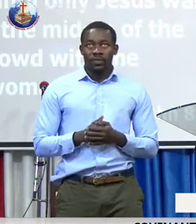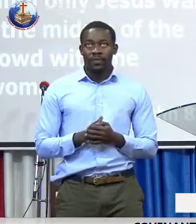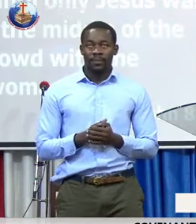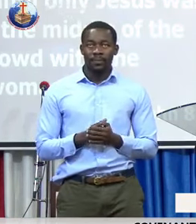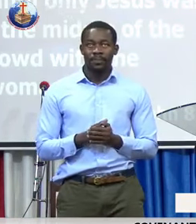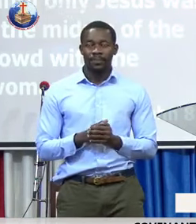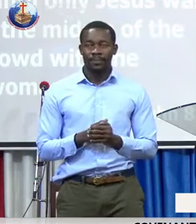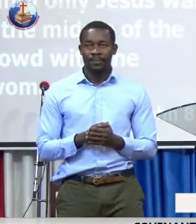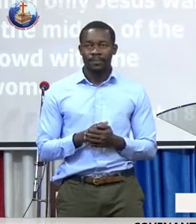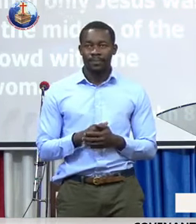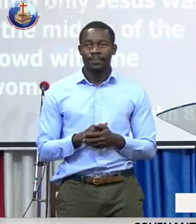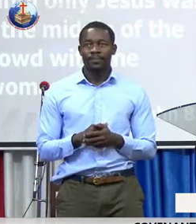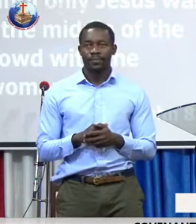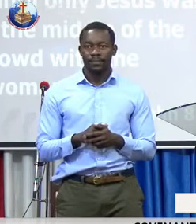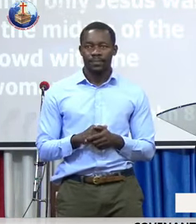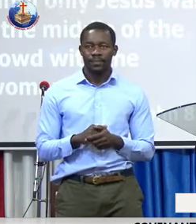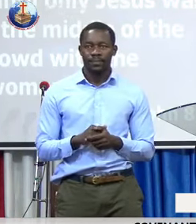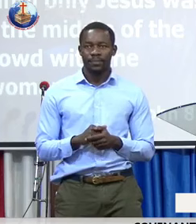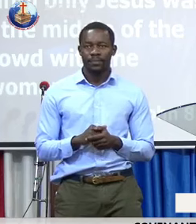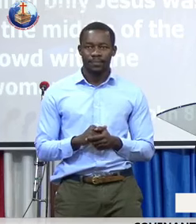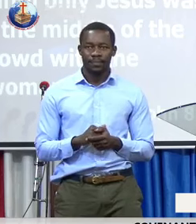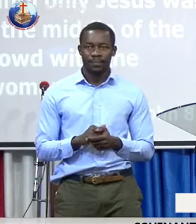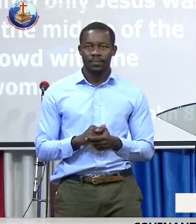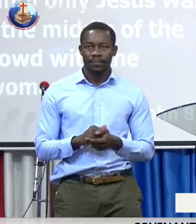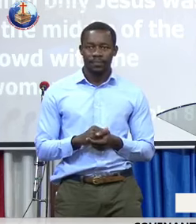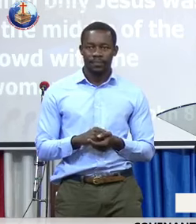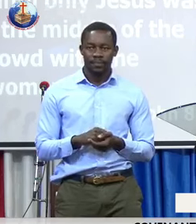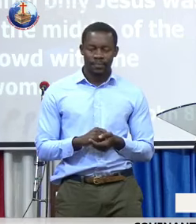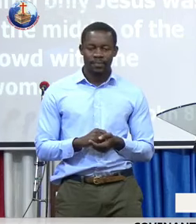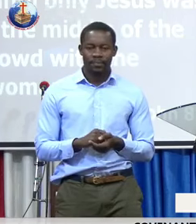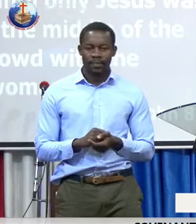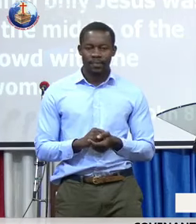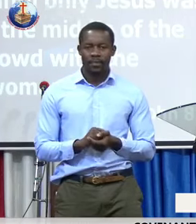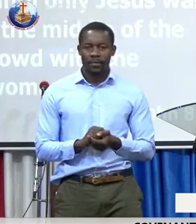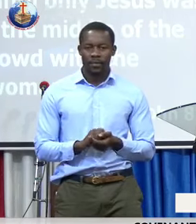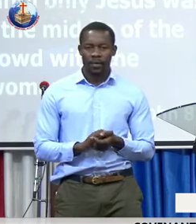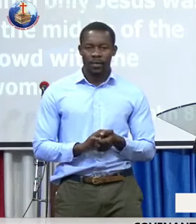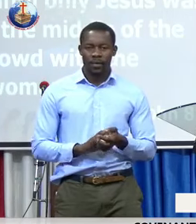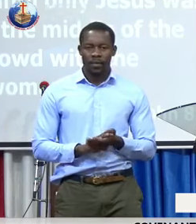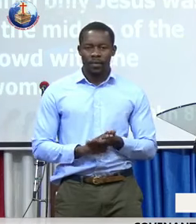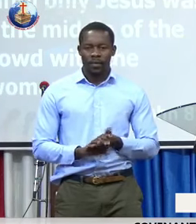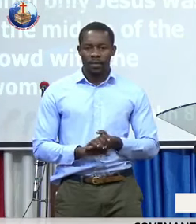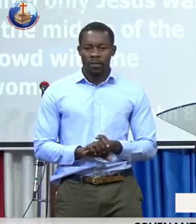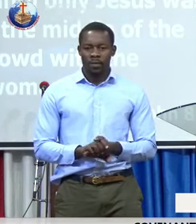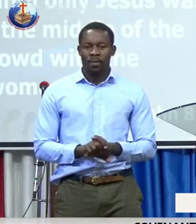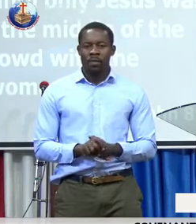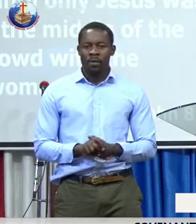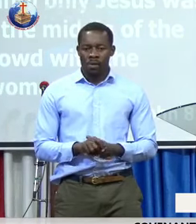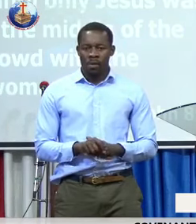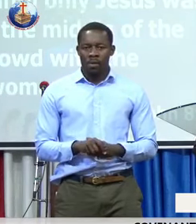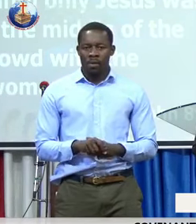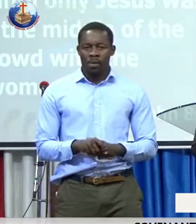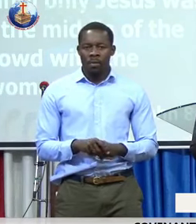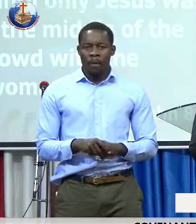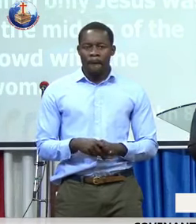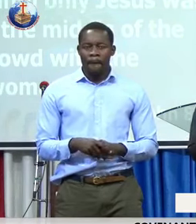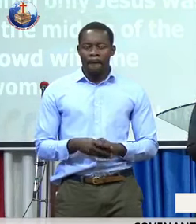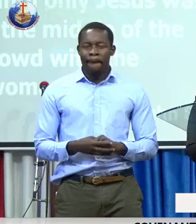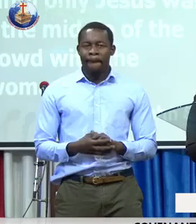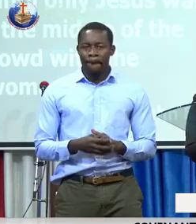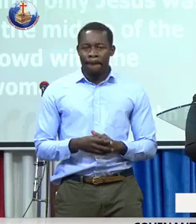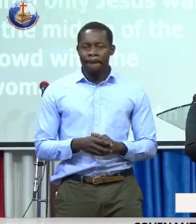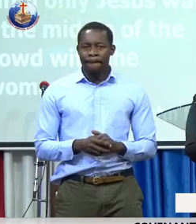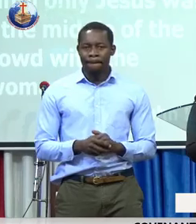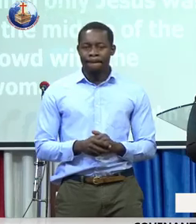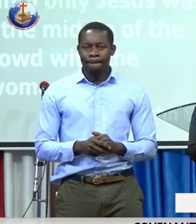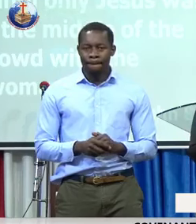nawe wasemaje? Nao wakasema neno hilo wakimjaribu ili wapate sababu ya kumshtaki. Lakini Yesu akainama akaandika